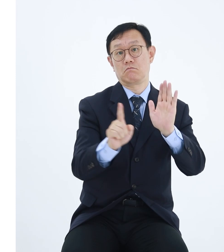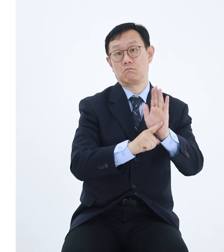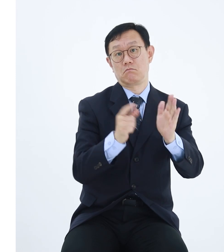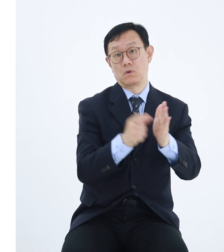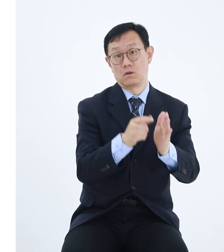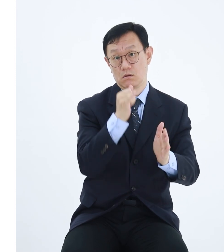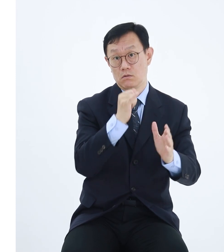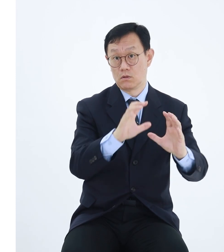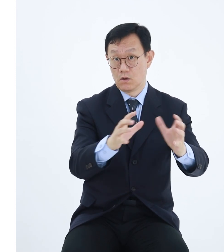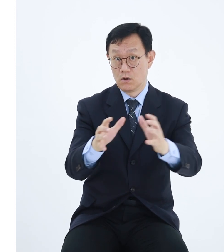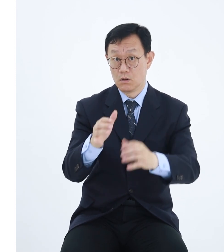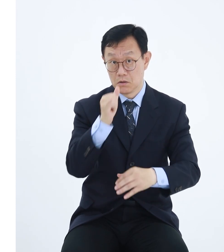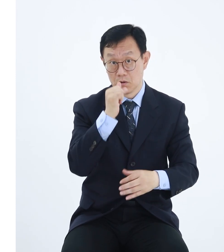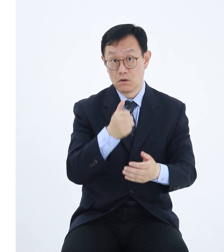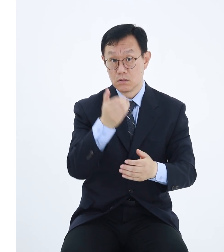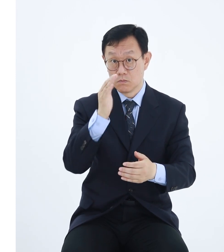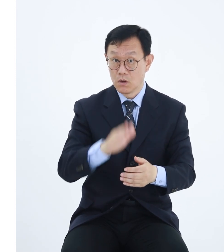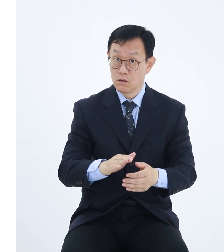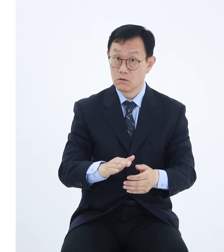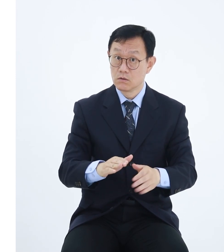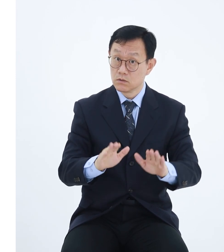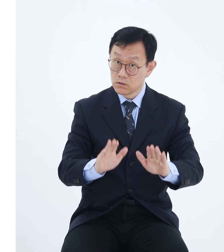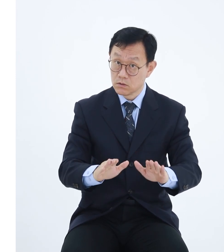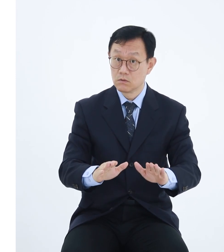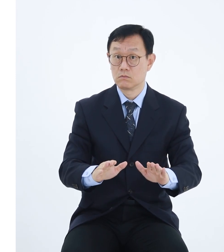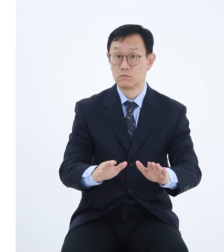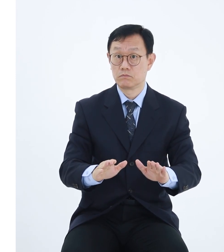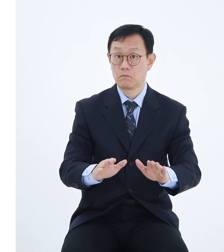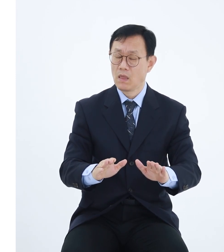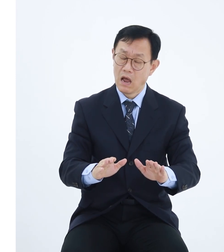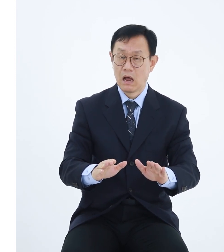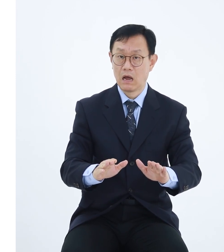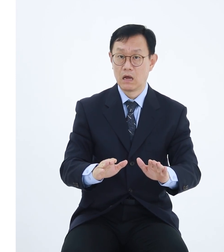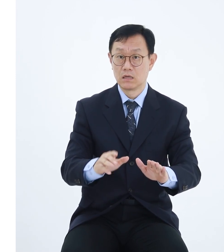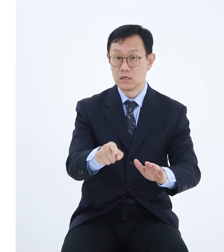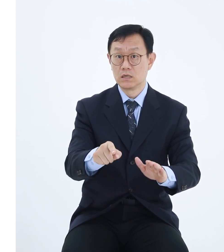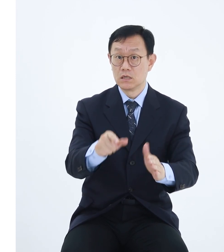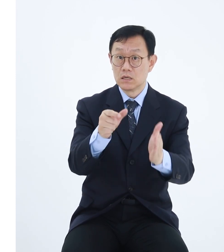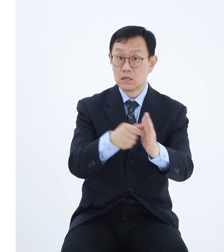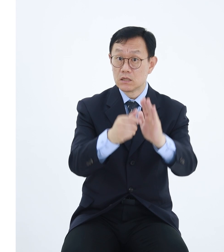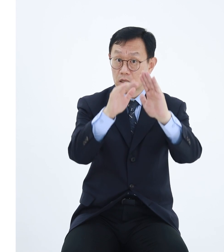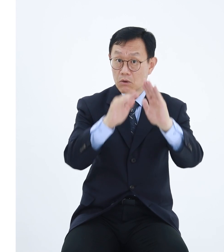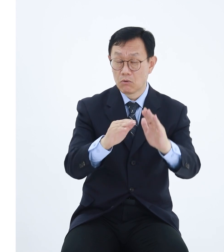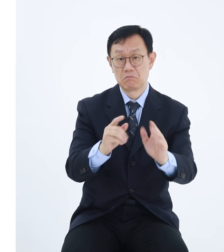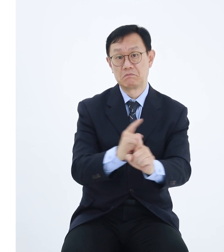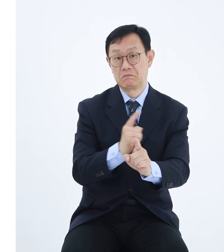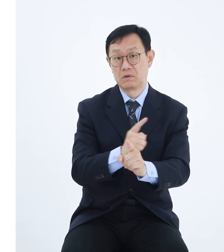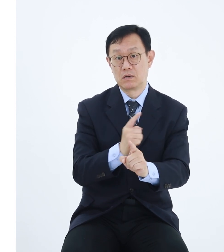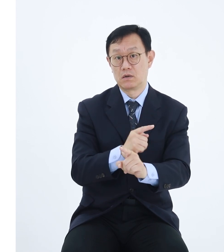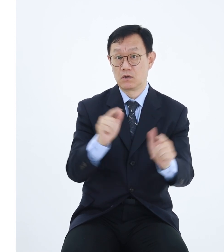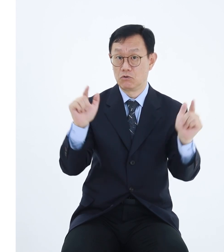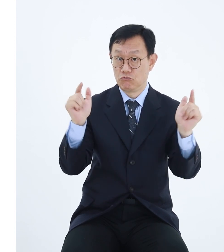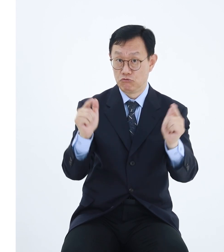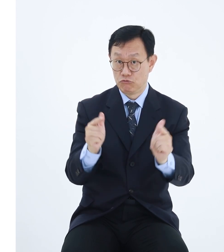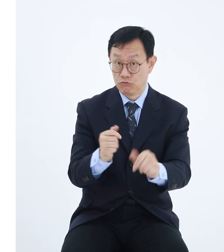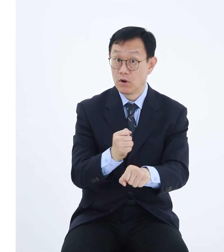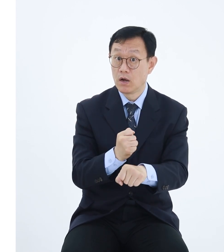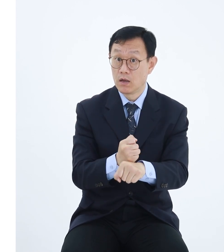다행히 점점 많은 나라들이 이런 정책이 부당하다는 것을 깨닫고 장애의 조건을 완화하고 있다고 합니다